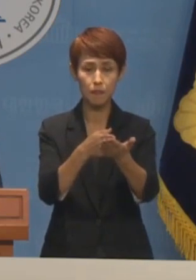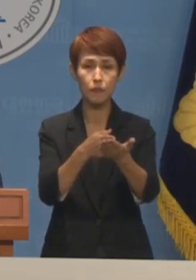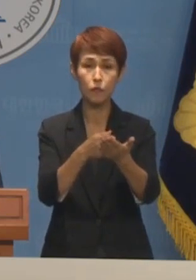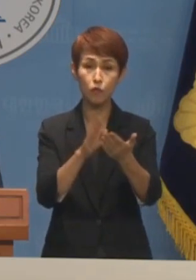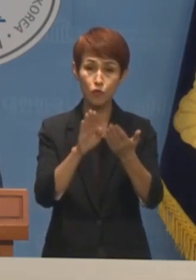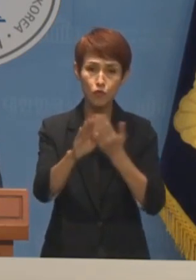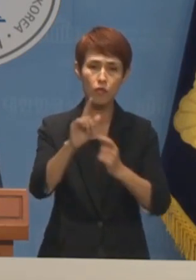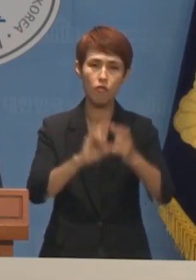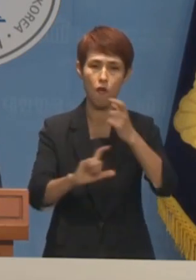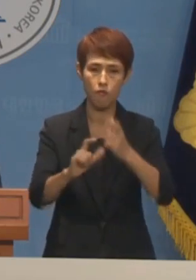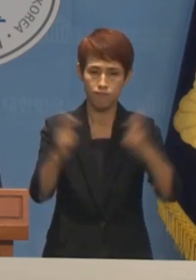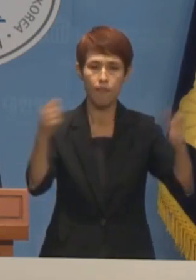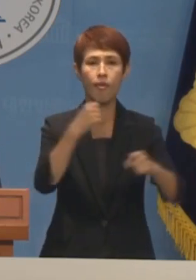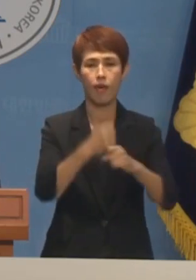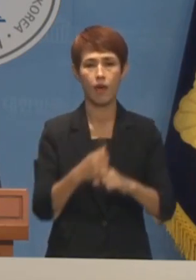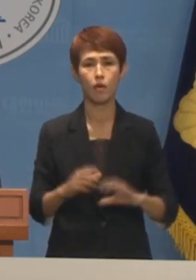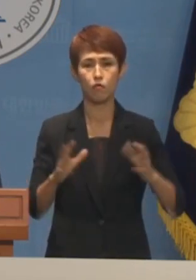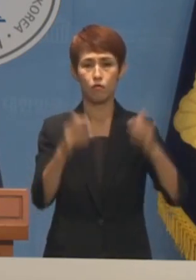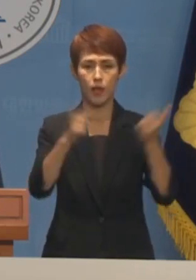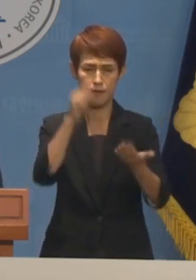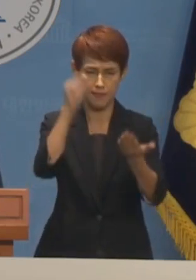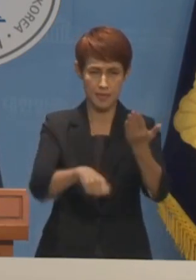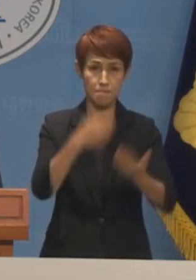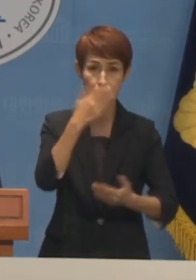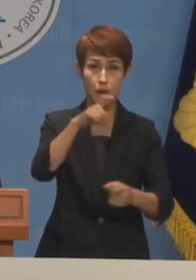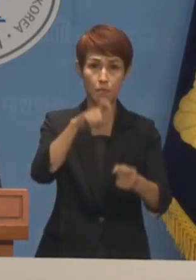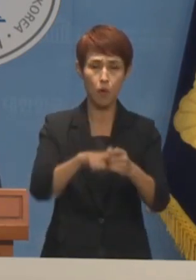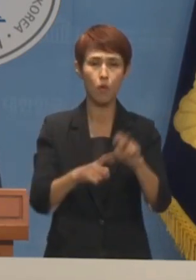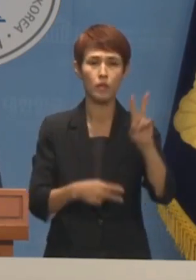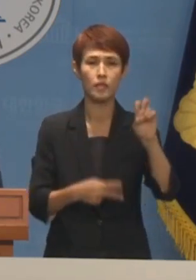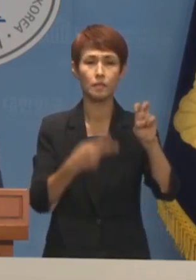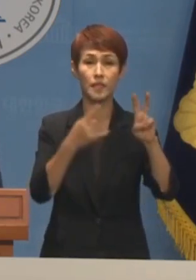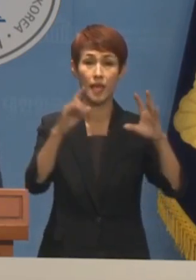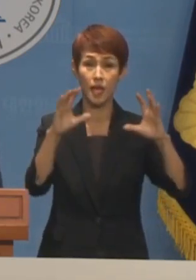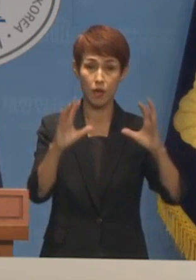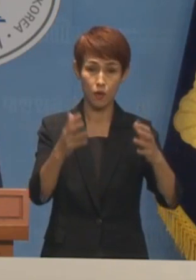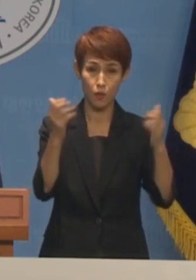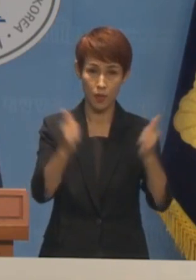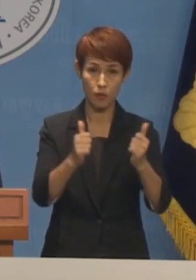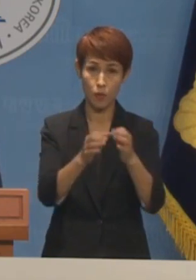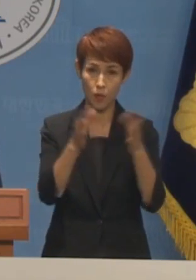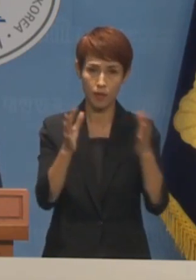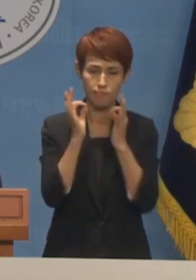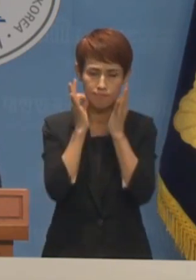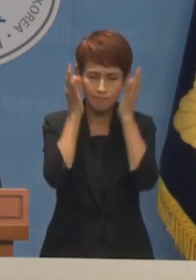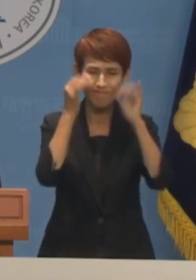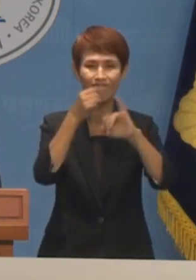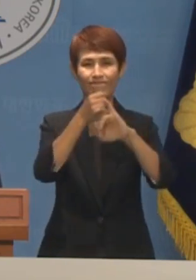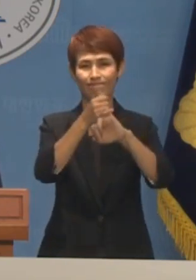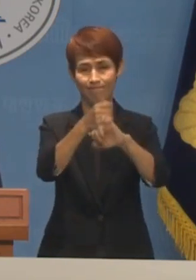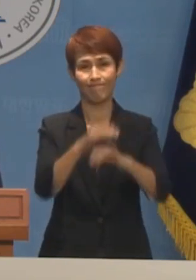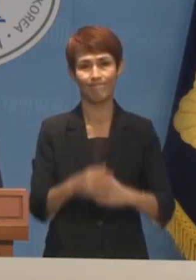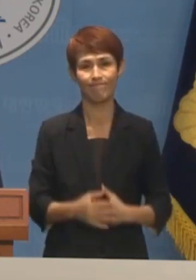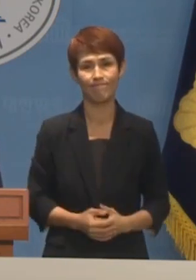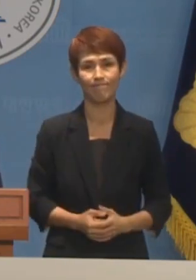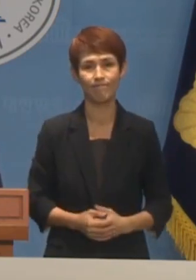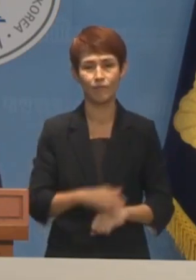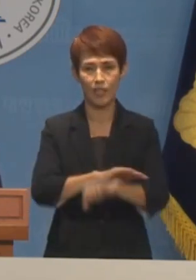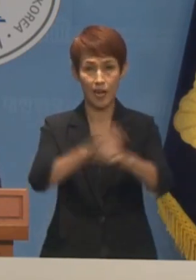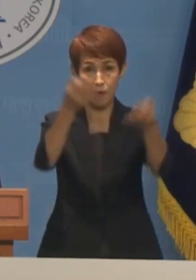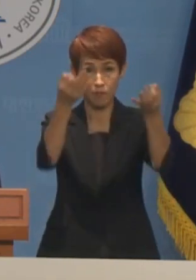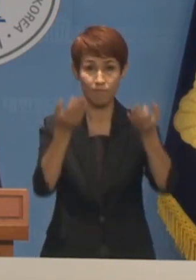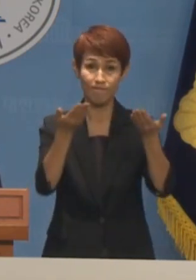불과하며 반드시 국회를 통과할 수 있도록 22대 임기 동안 최선을 다할 것을 약속드립니다. 경청해